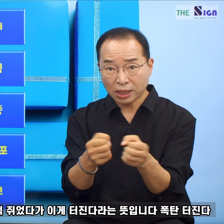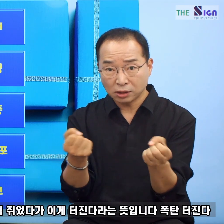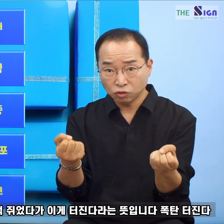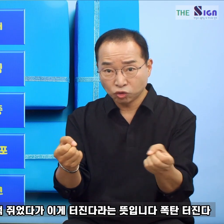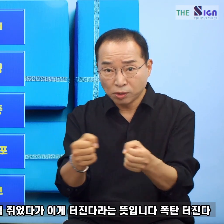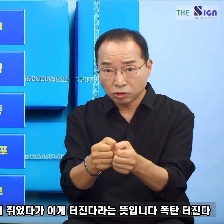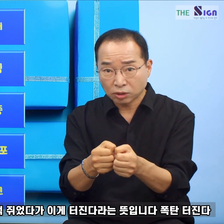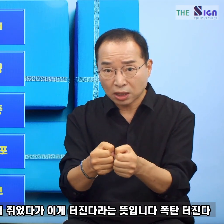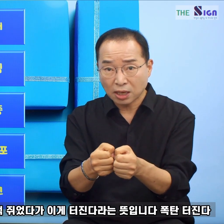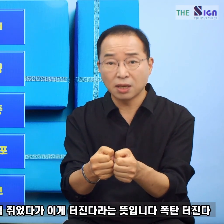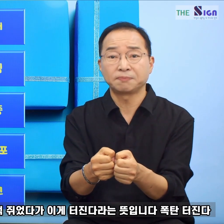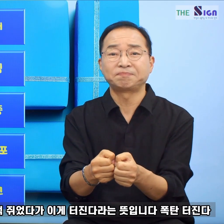폭탄은 주먹 줬다가